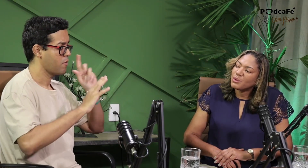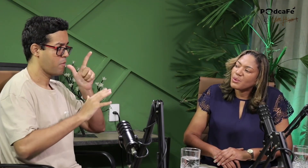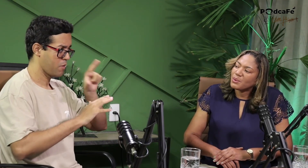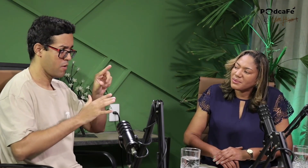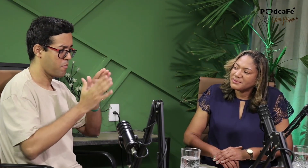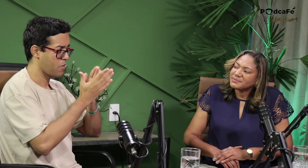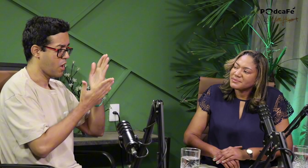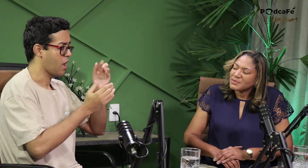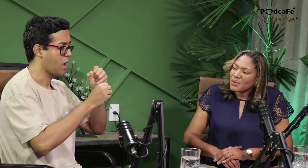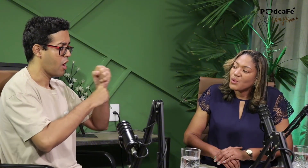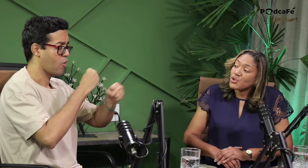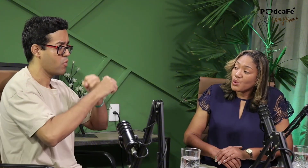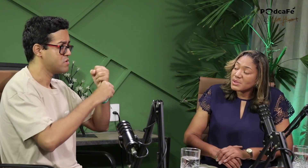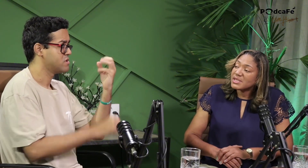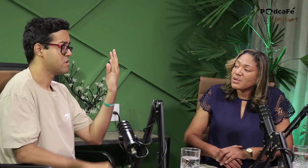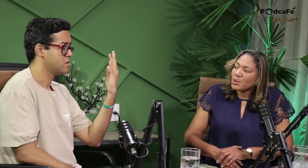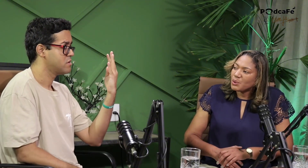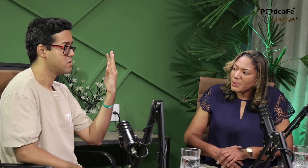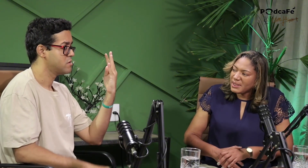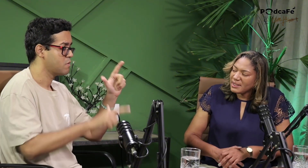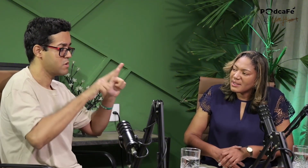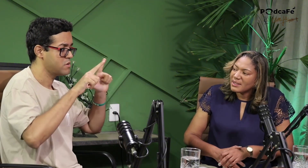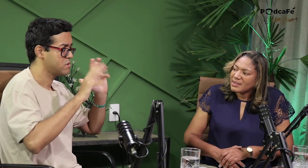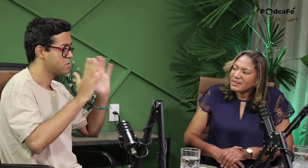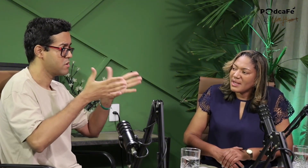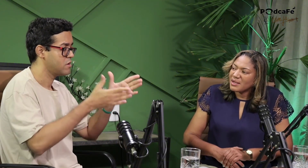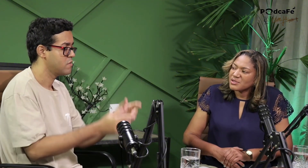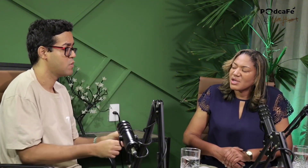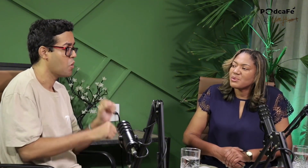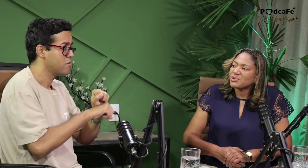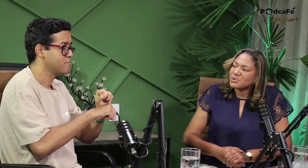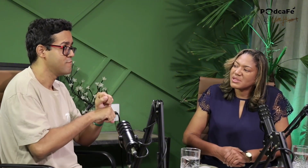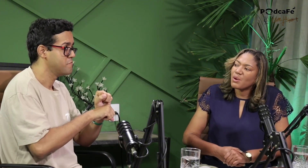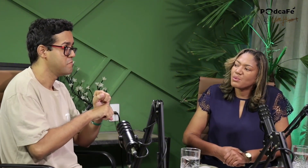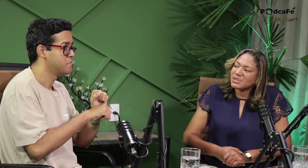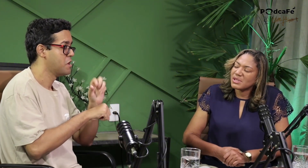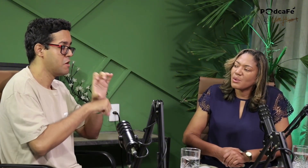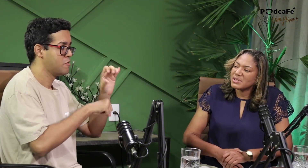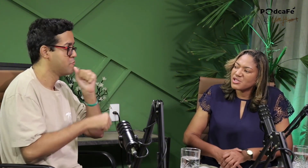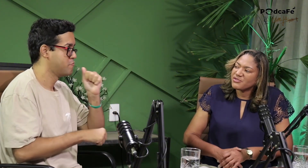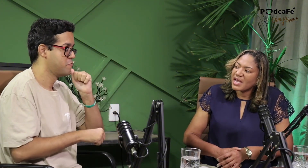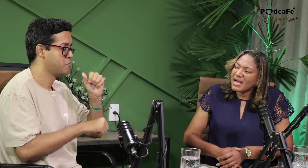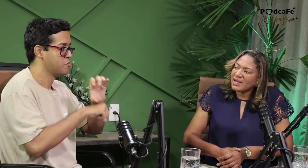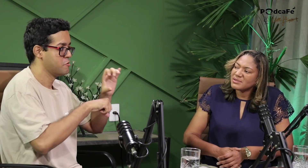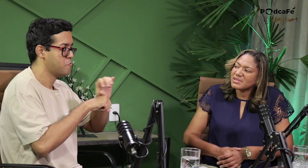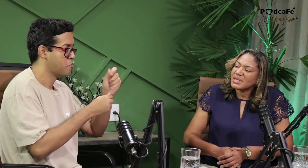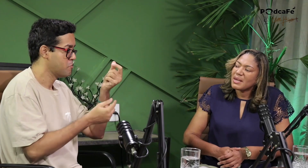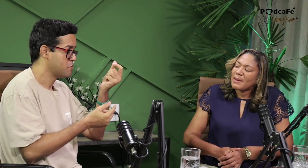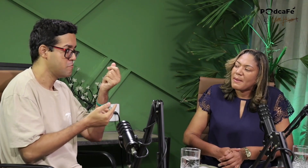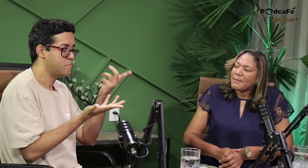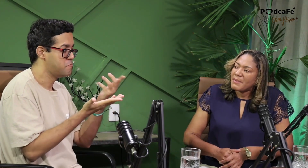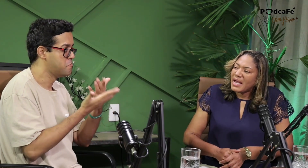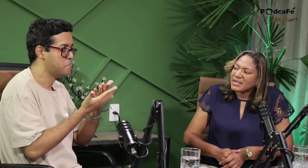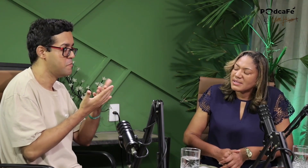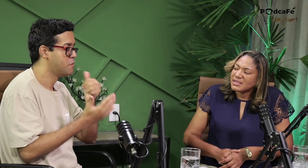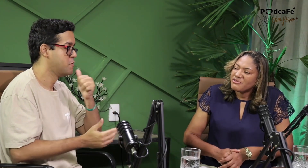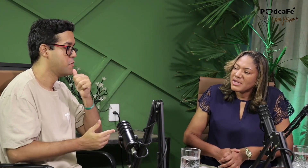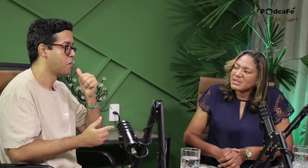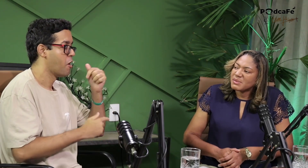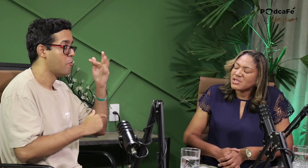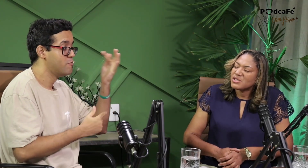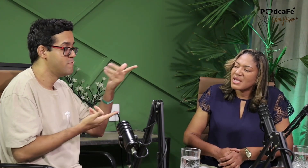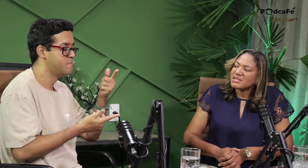eu tô, hoje eu consegui concluir, né? Já tenho alguns certificados,